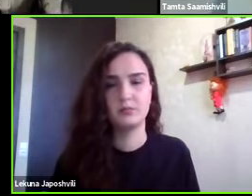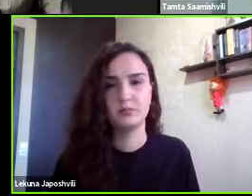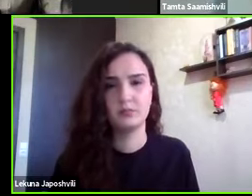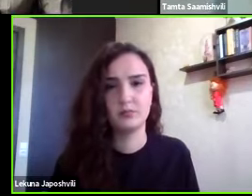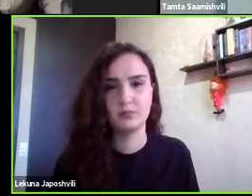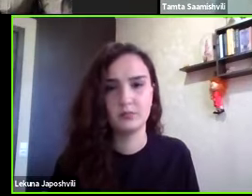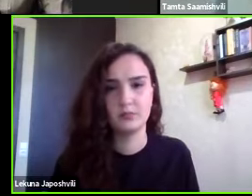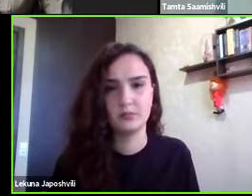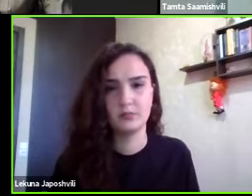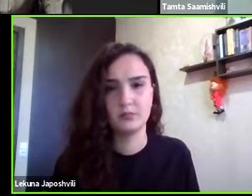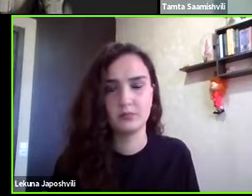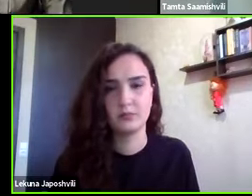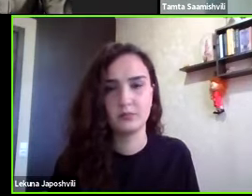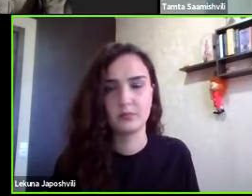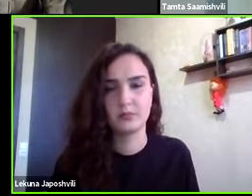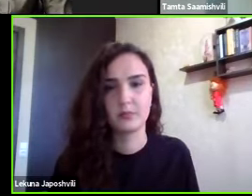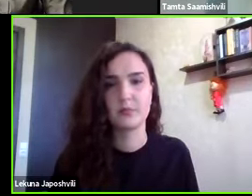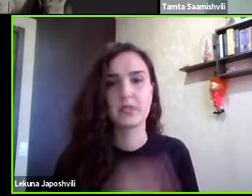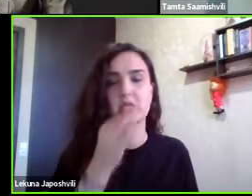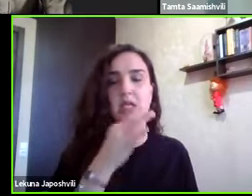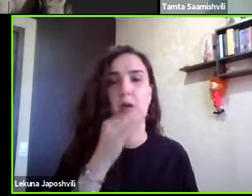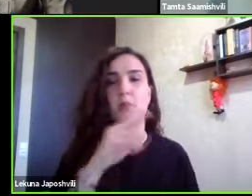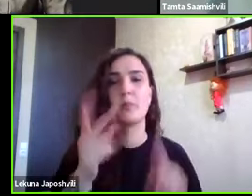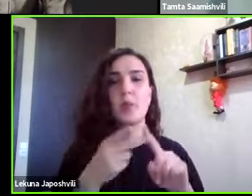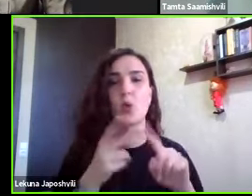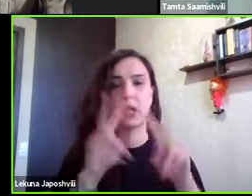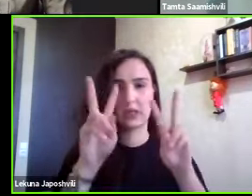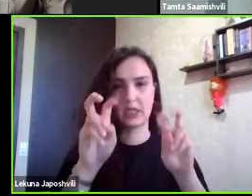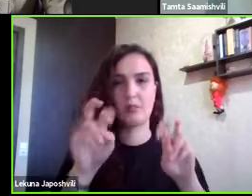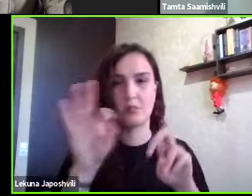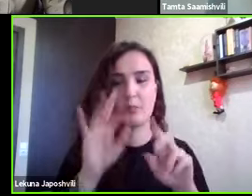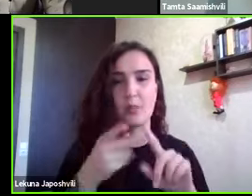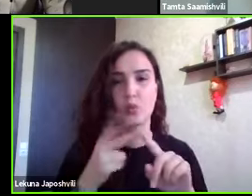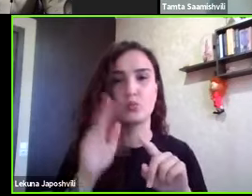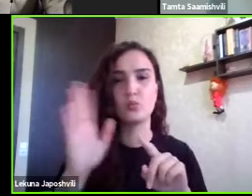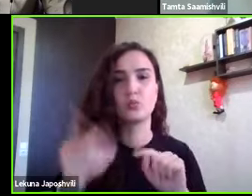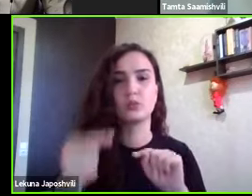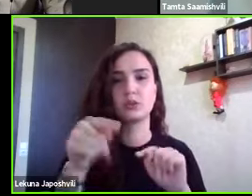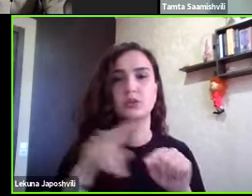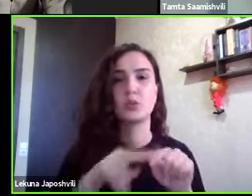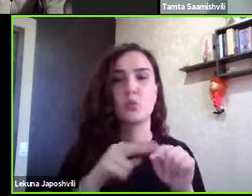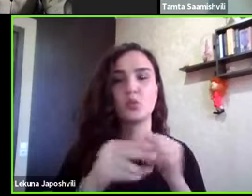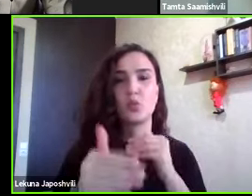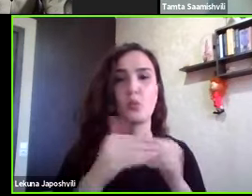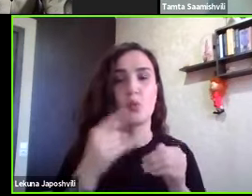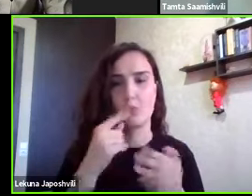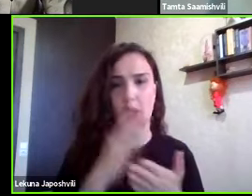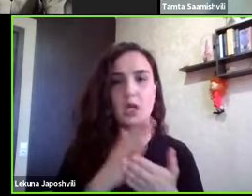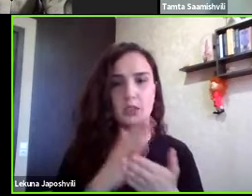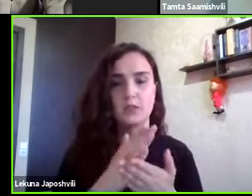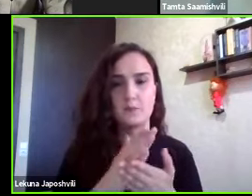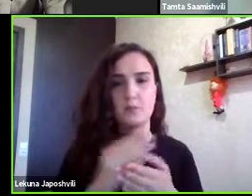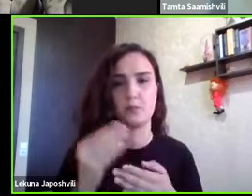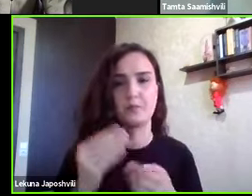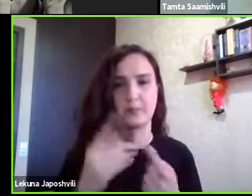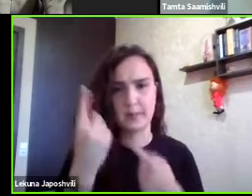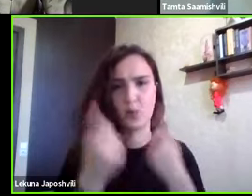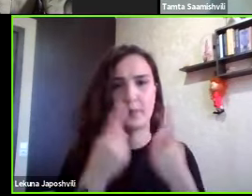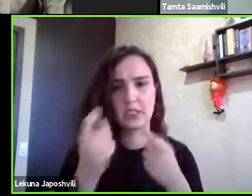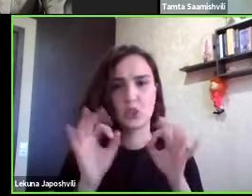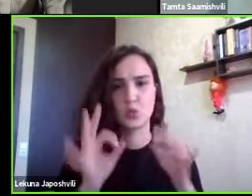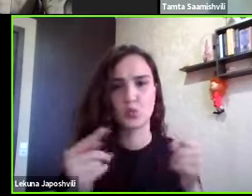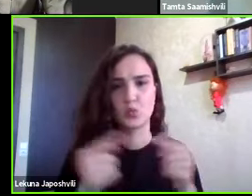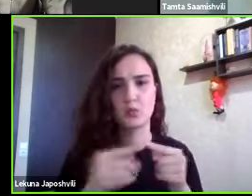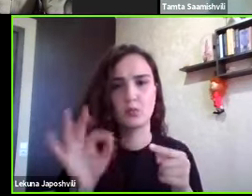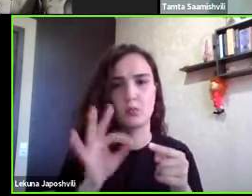კვლევით სანამ მეორე ტალღაზე გადავიდოდეთ, აი მე მაქვს ასეთი კითხვა, არის ერთგვაროვანი მონაცემები იმასთან